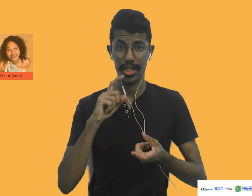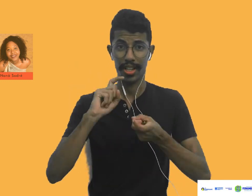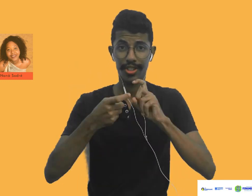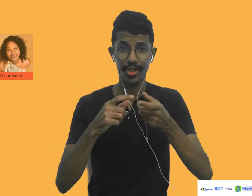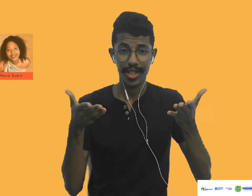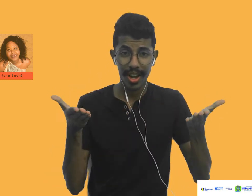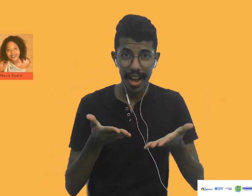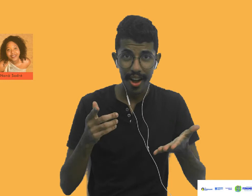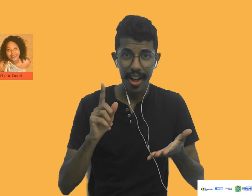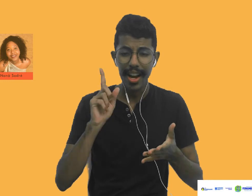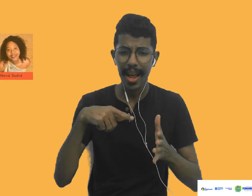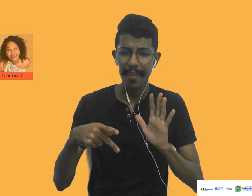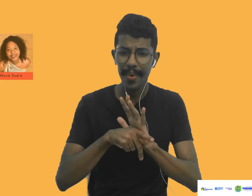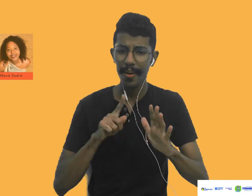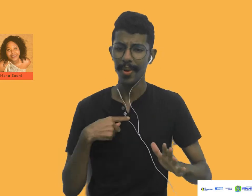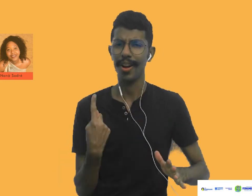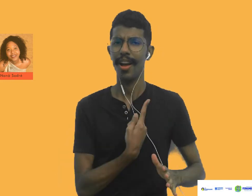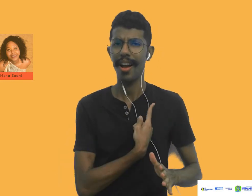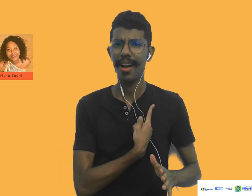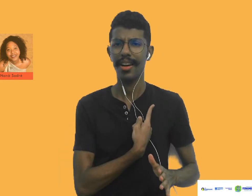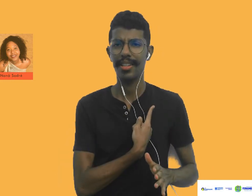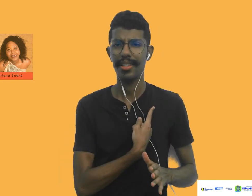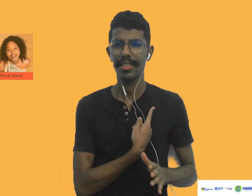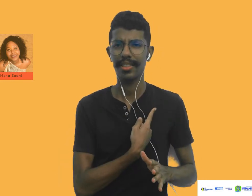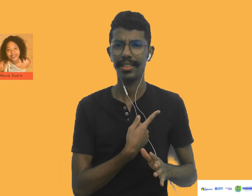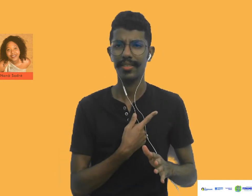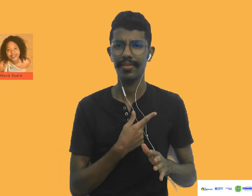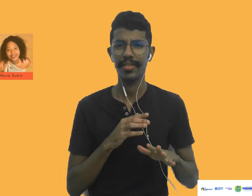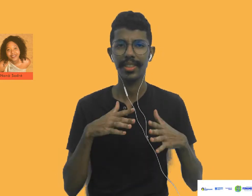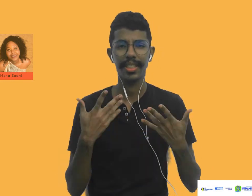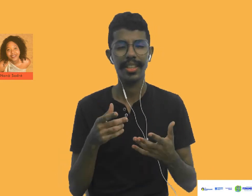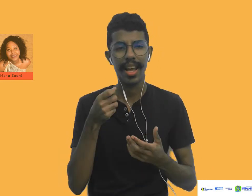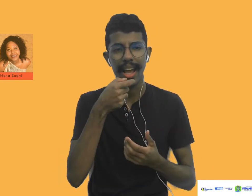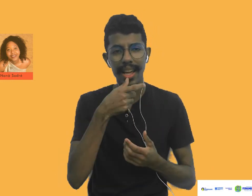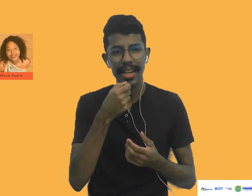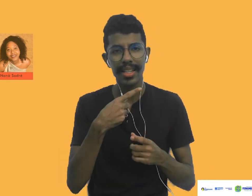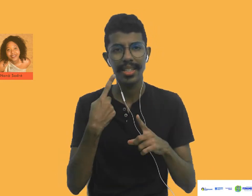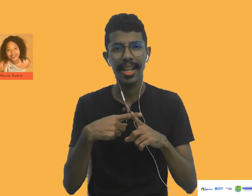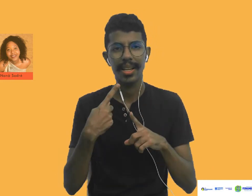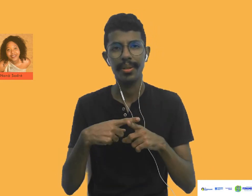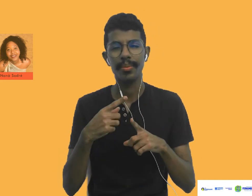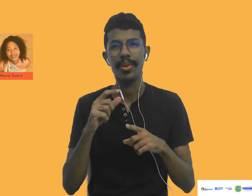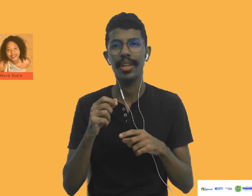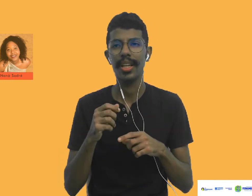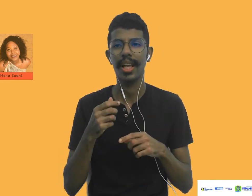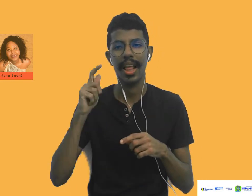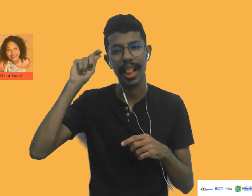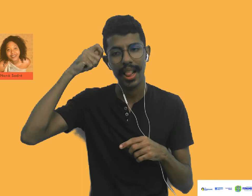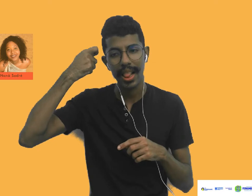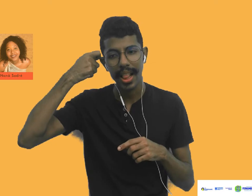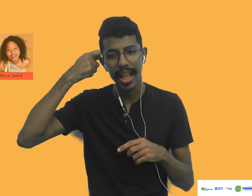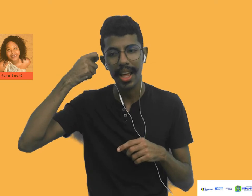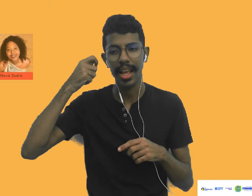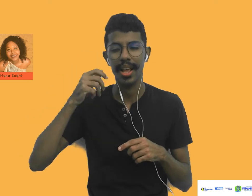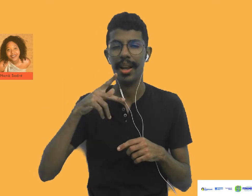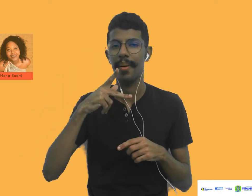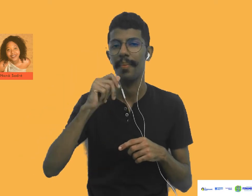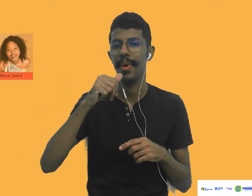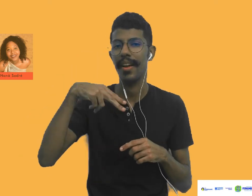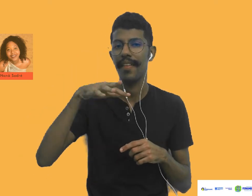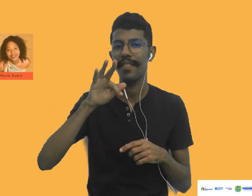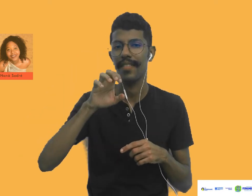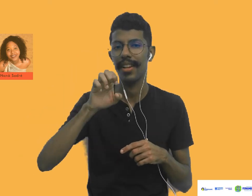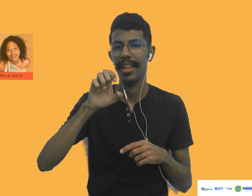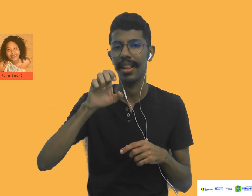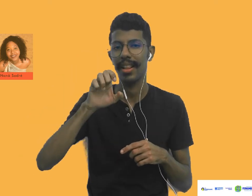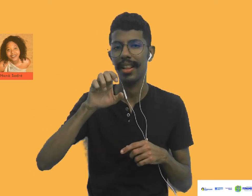está falando aqui é a gente, entende? Então, aí é engraçado porque quando é negro é panfletário, né? Se